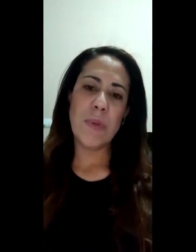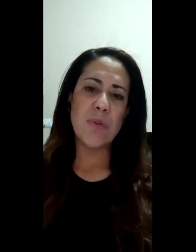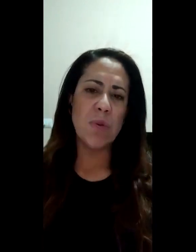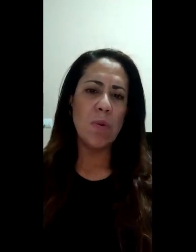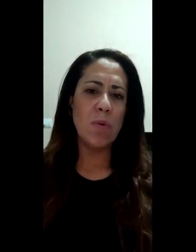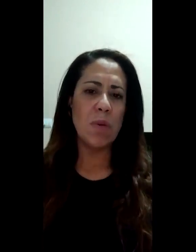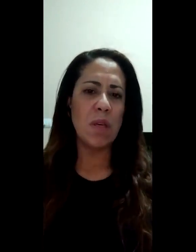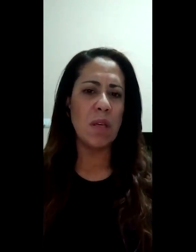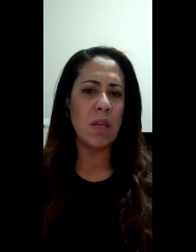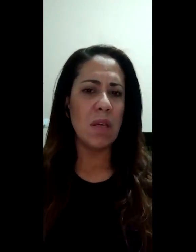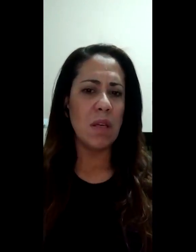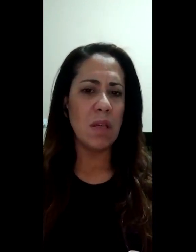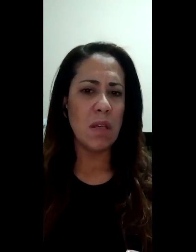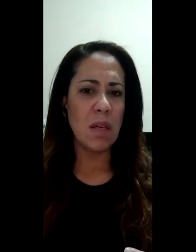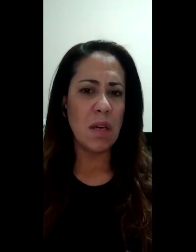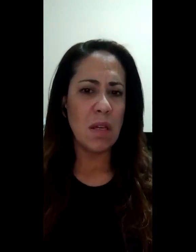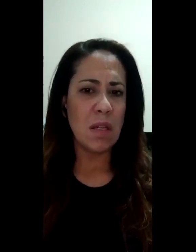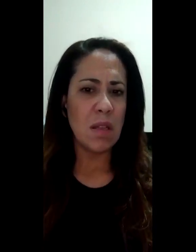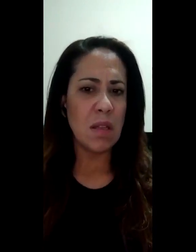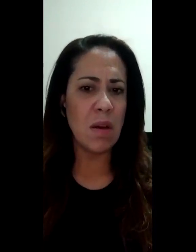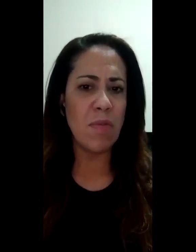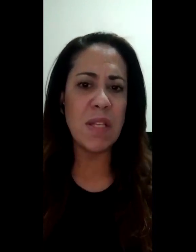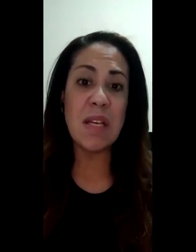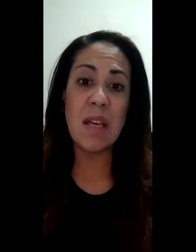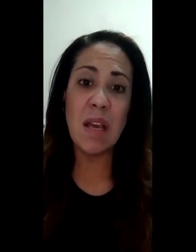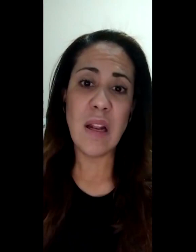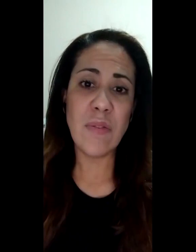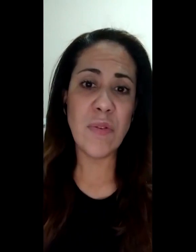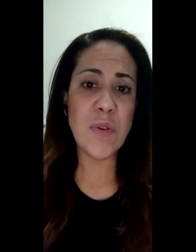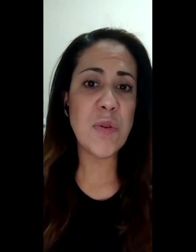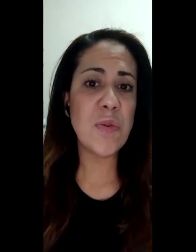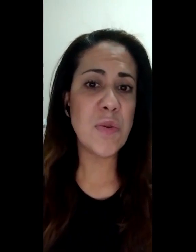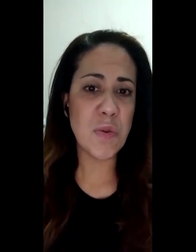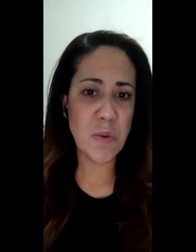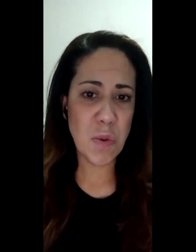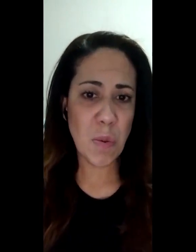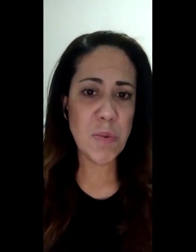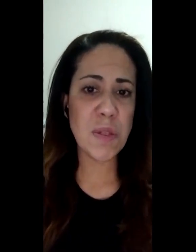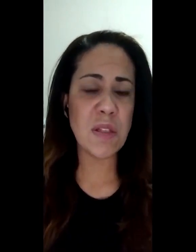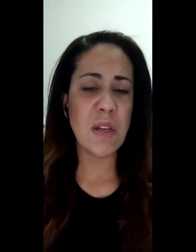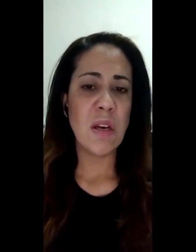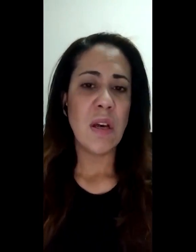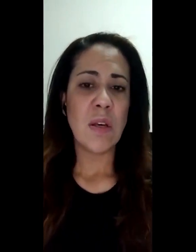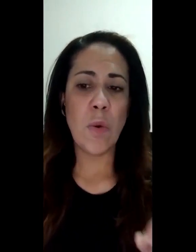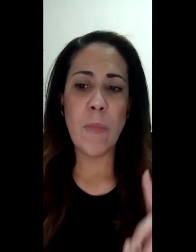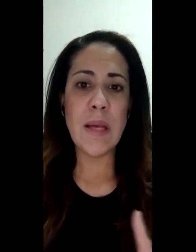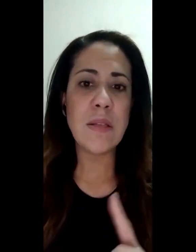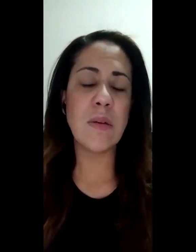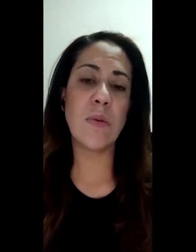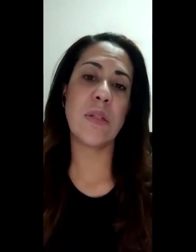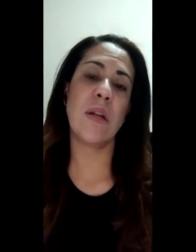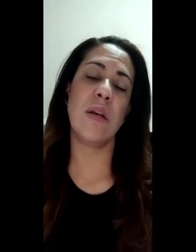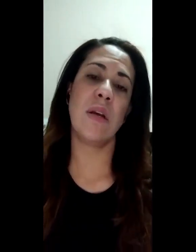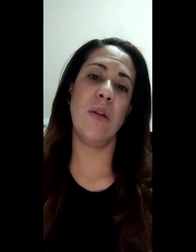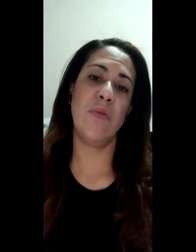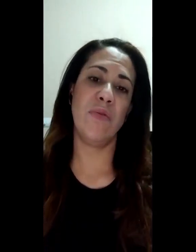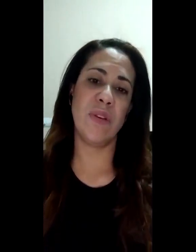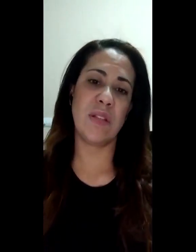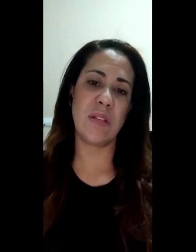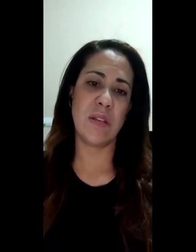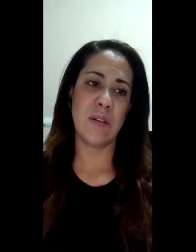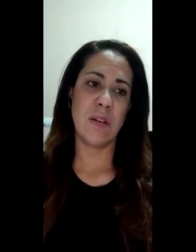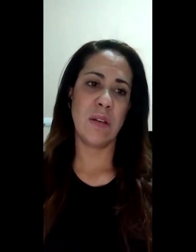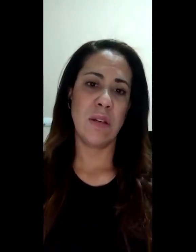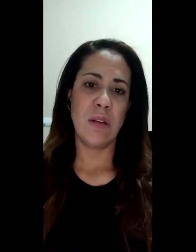Siddhartha então pensou que talvez aquele fosse os sons que o mestre gostaria que